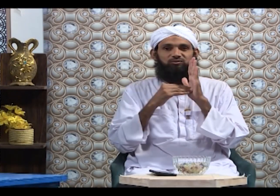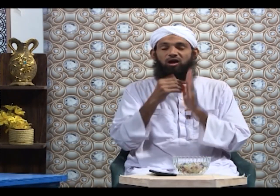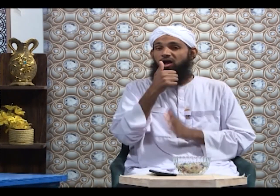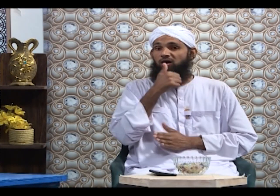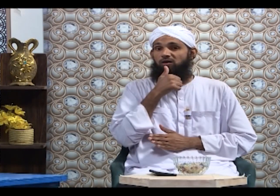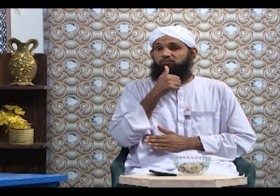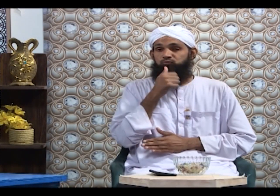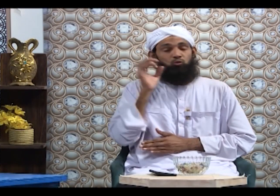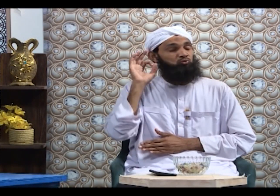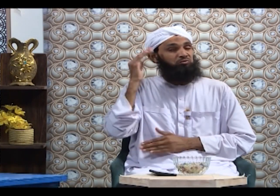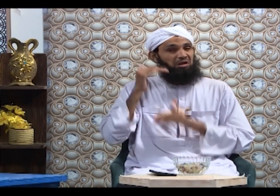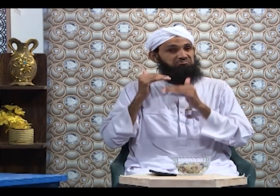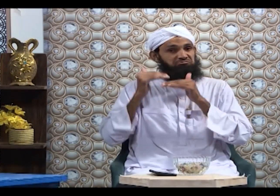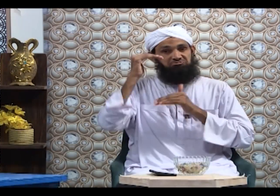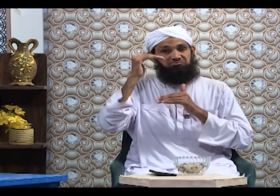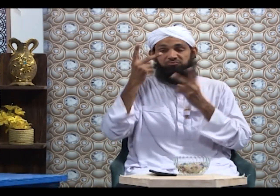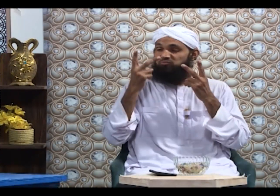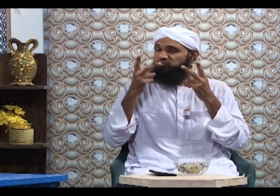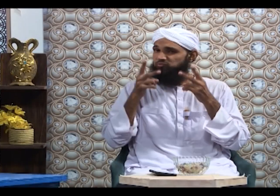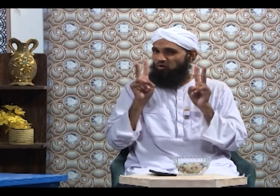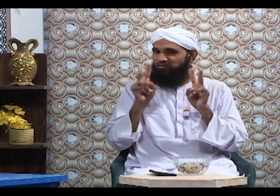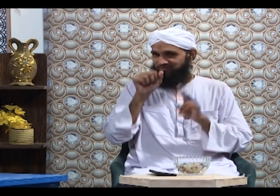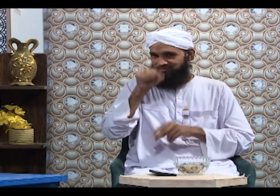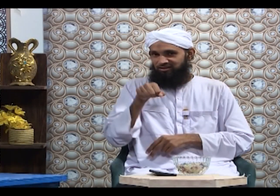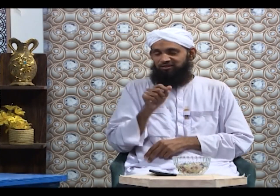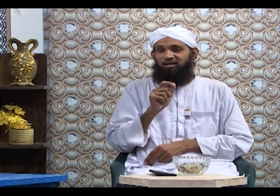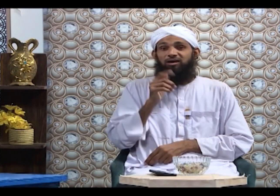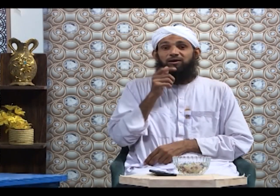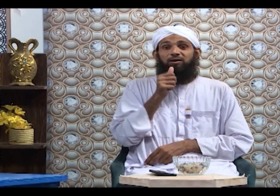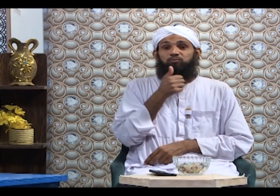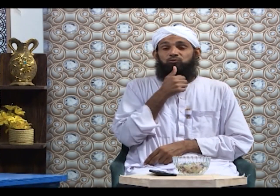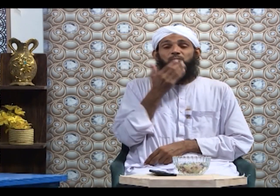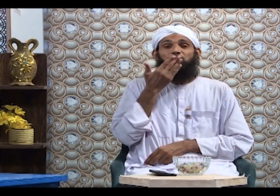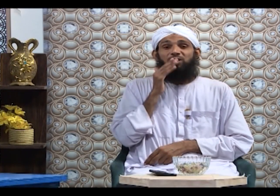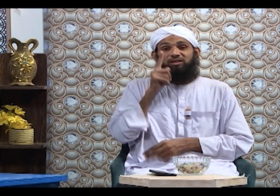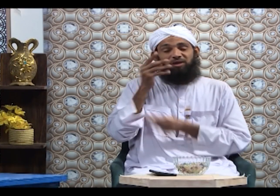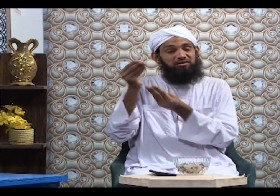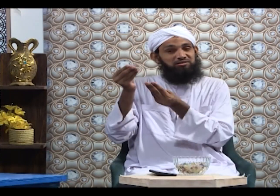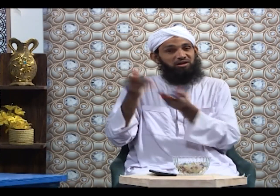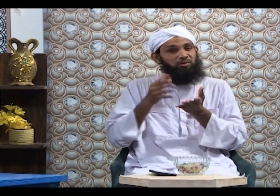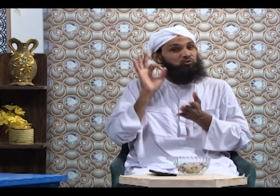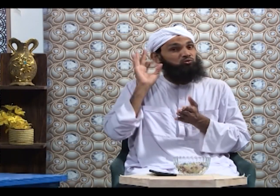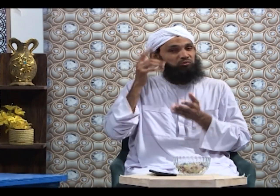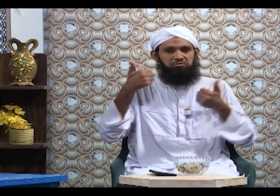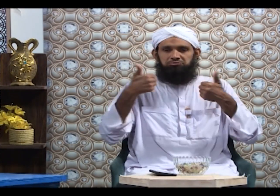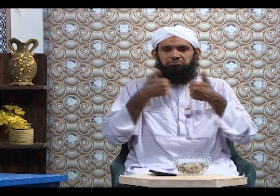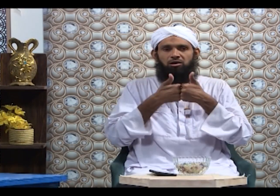ہے۔ باپ اولاد کے لیے ایک ایسی عظیم نعمت ہے کہ جس کی کوئی مثال نہیں، لیکن اسلام نے جہاں باپ کی قدر